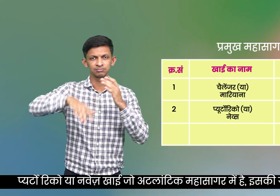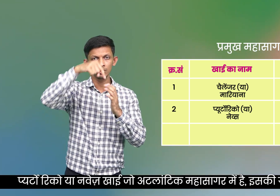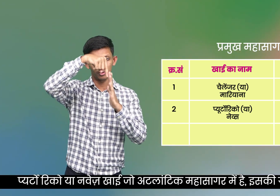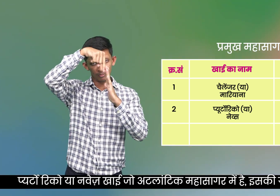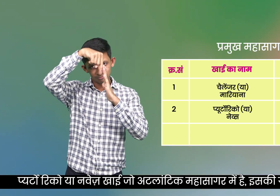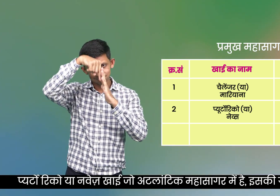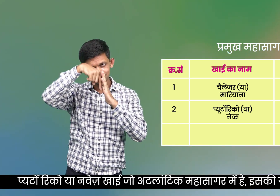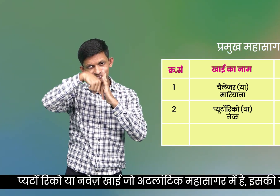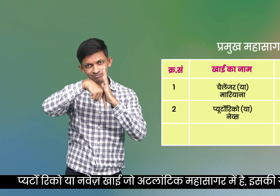गहराई